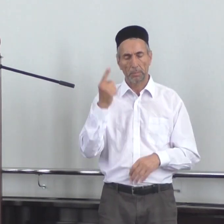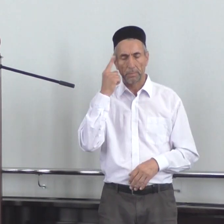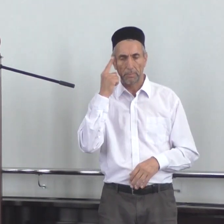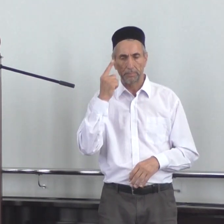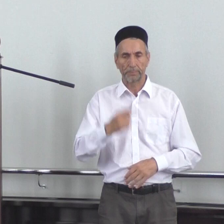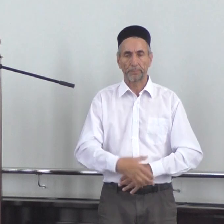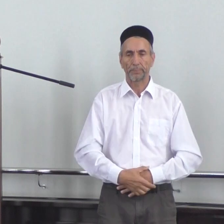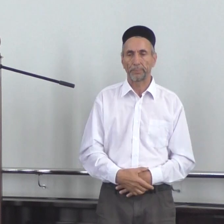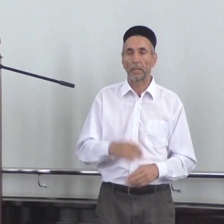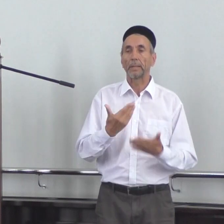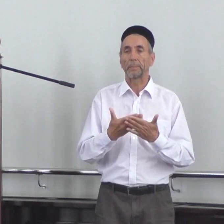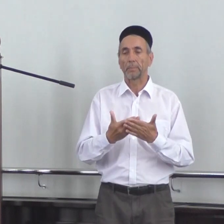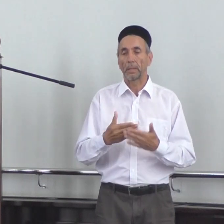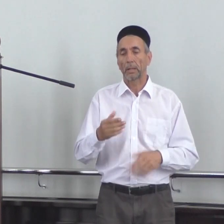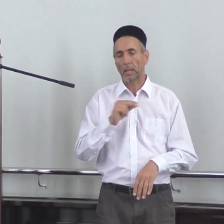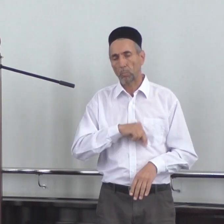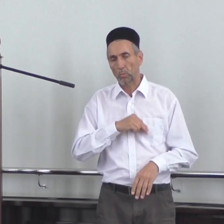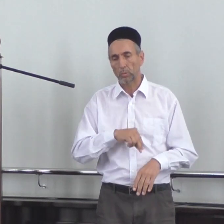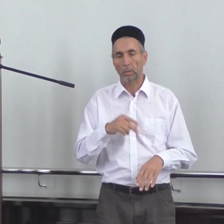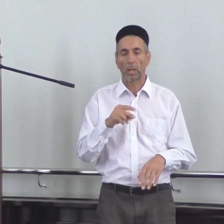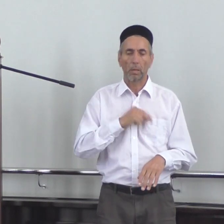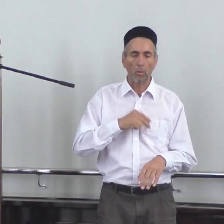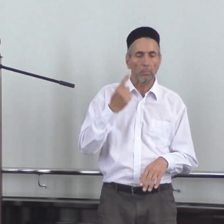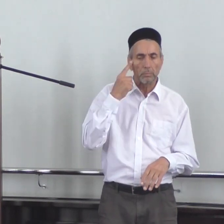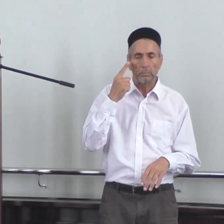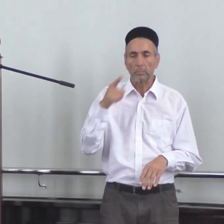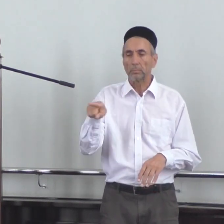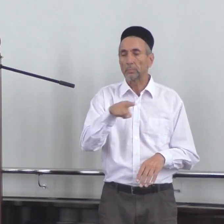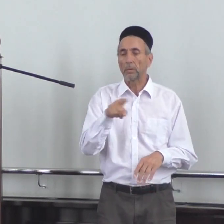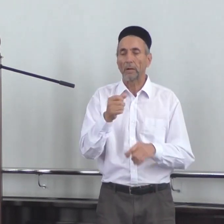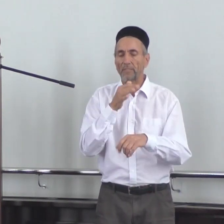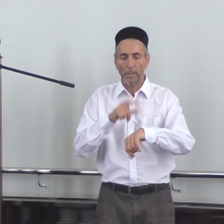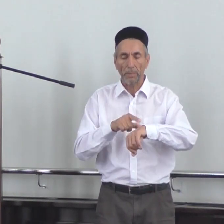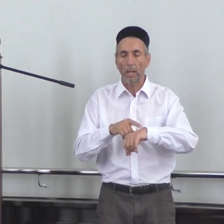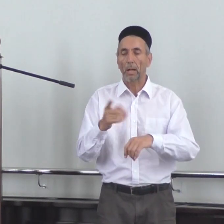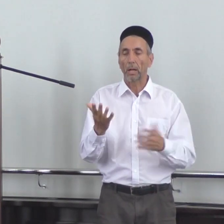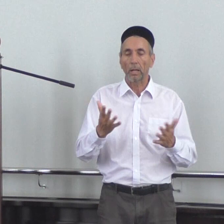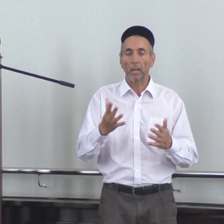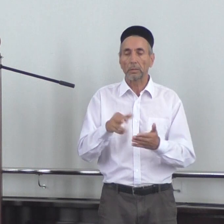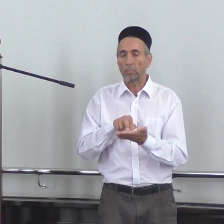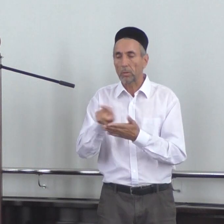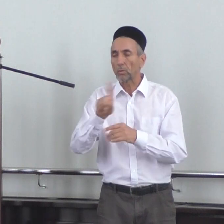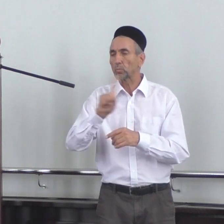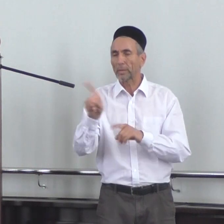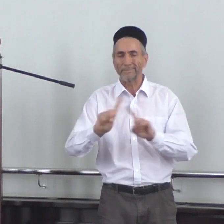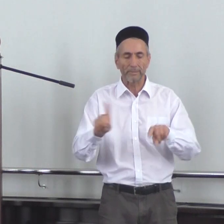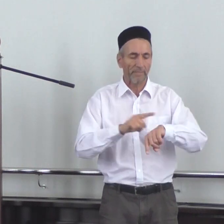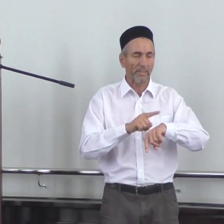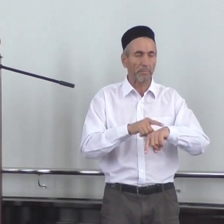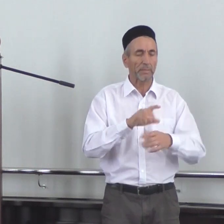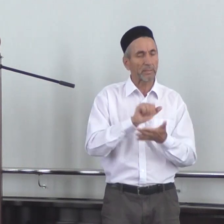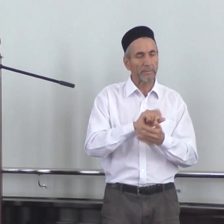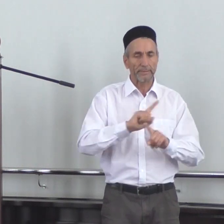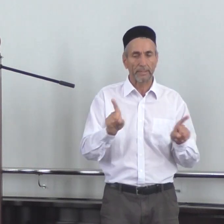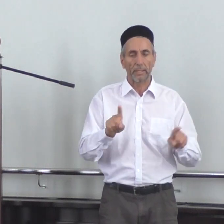аңлыйбыз. Мәсәлән, эш булсын. Эште аңлыйбыз, әйе, эш вакыты, анда барырга ярамый. Менә,